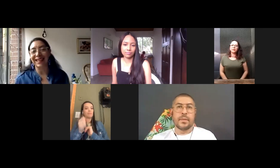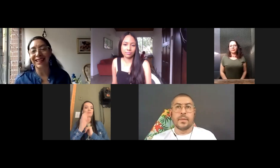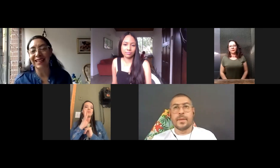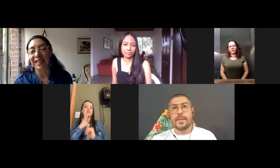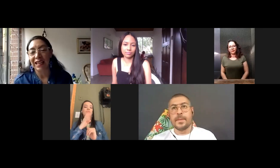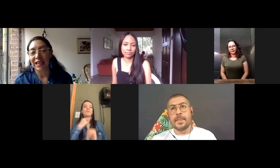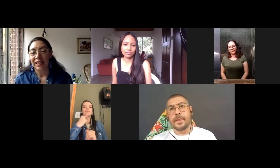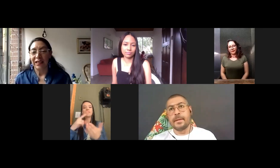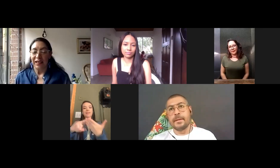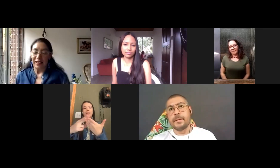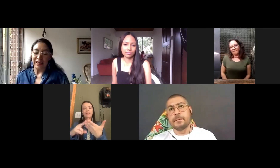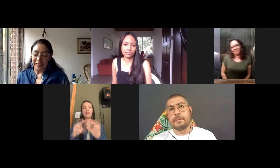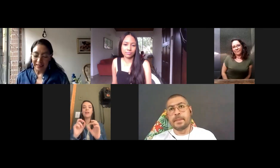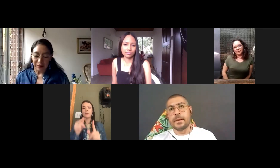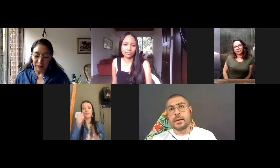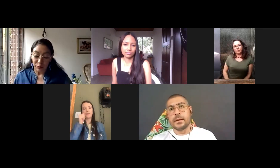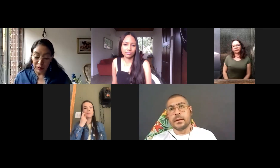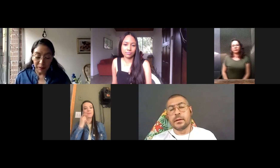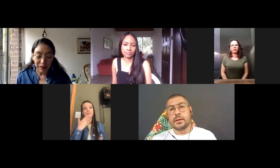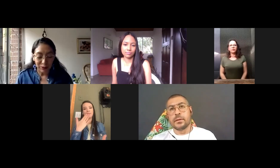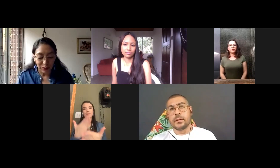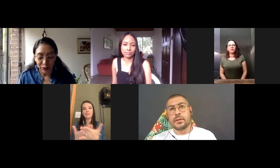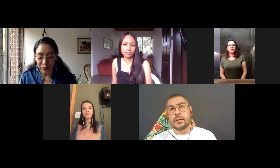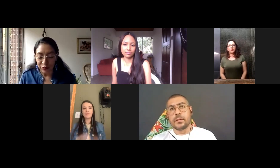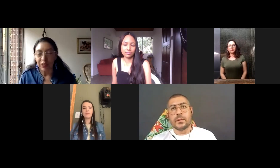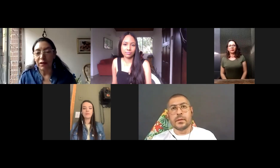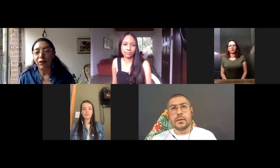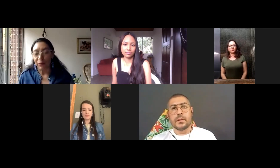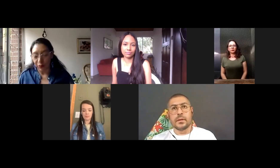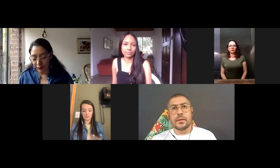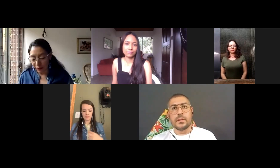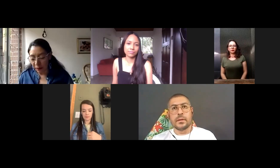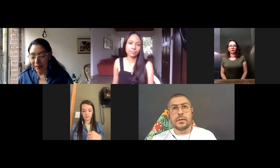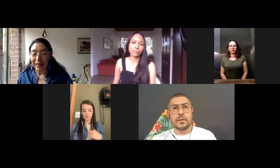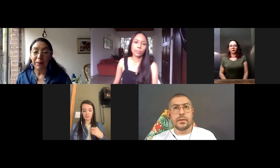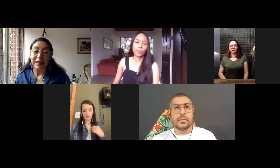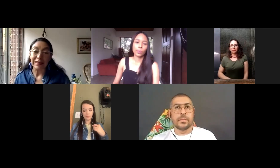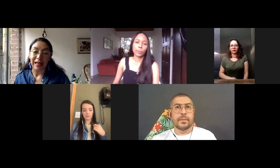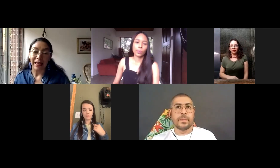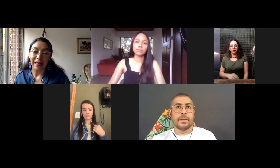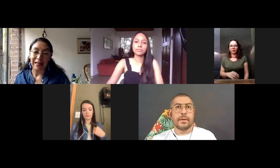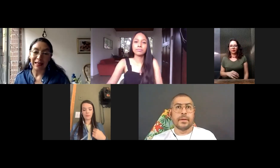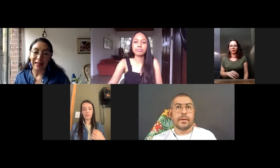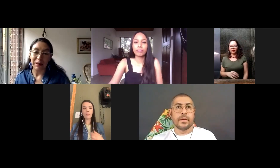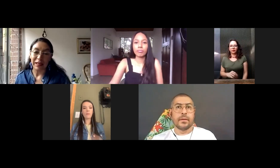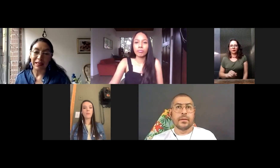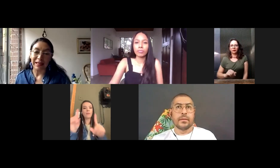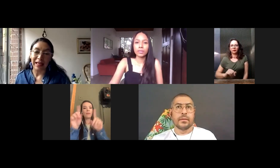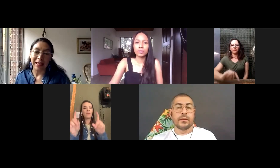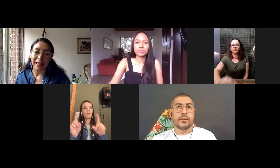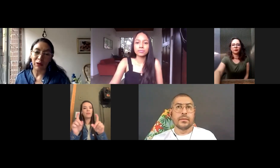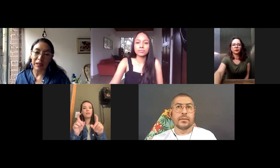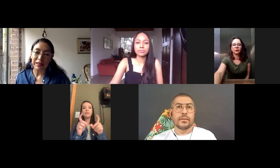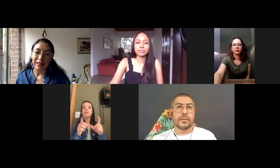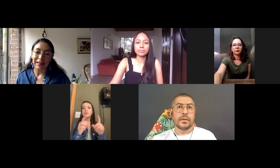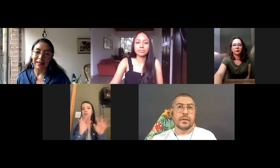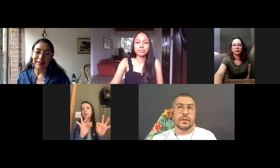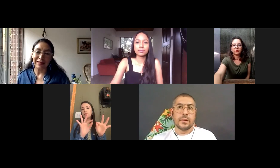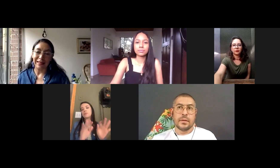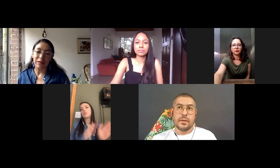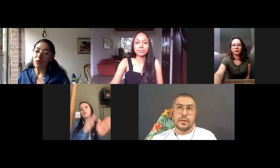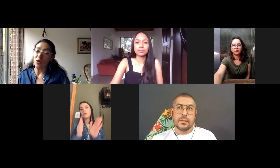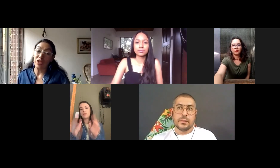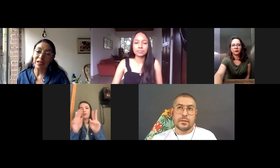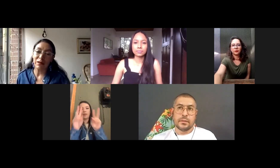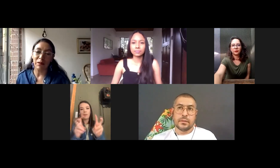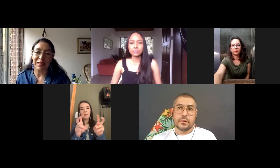Gracias, Jacqueline. Pues un tema nos lleva a otro. Efectivamente, el aprendizaje de lenguas se